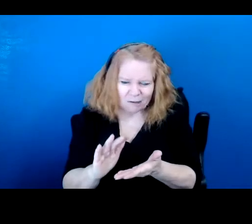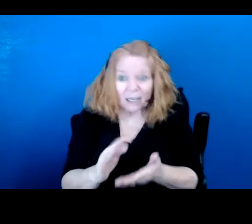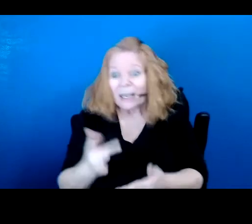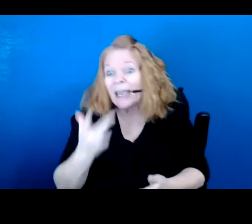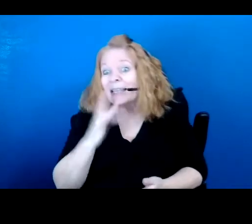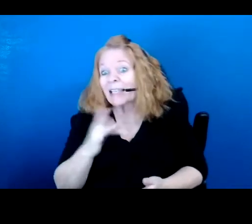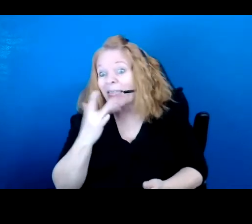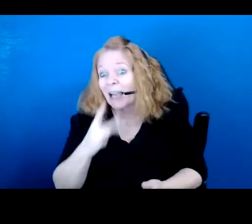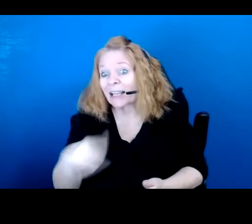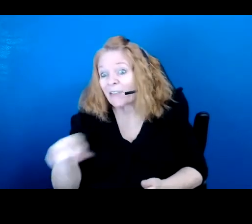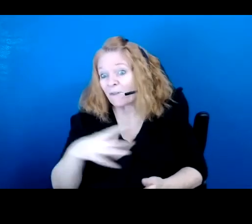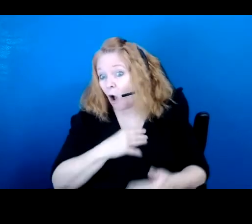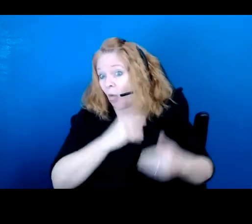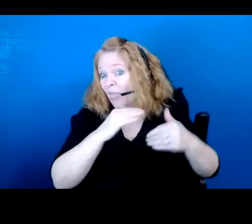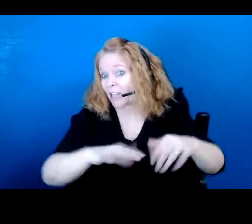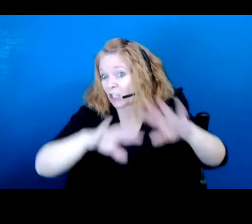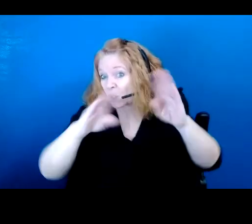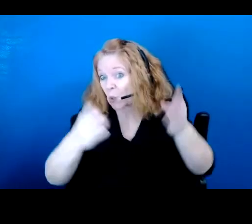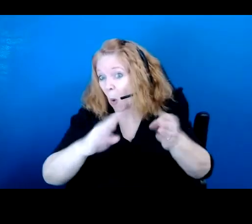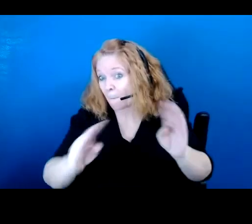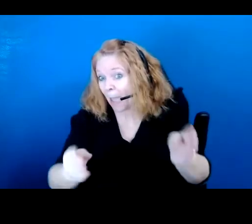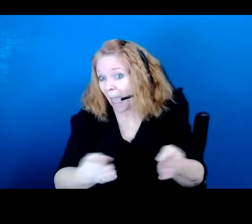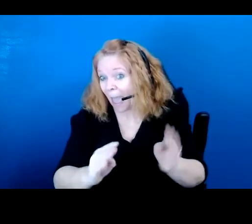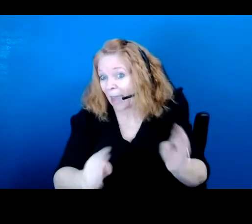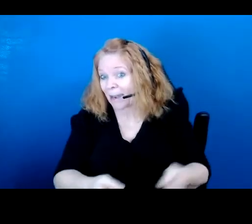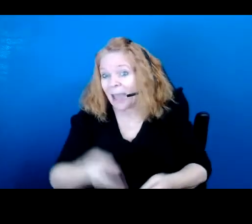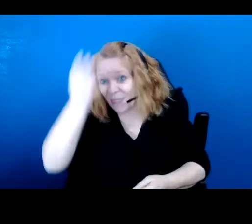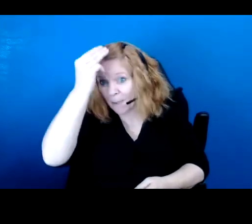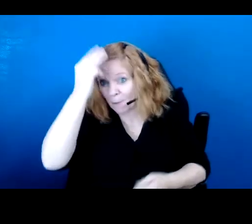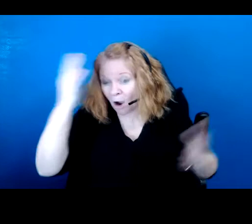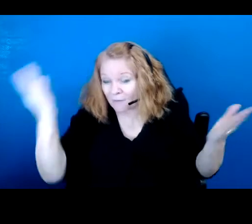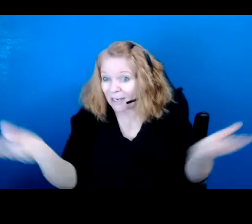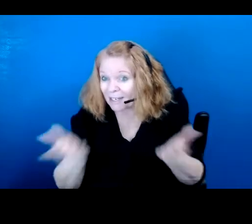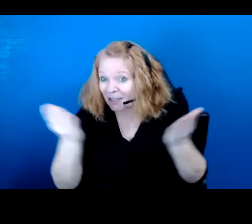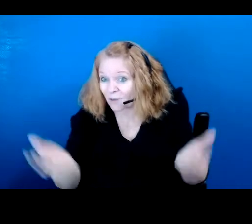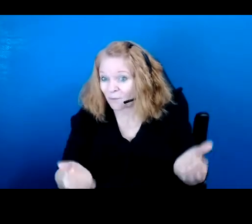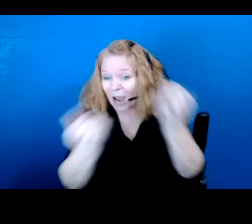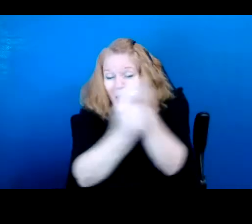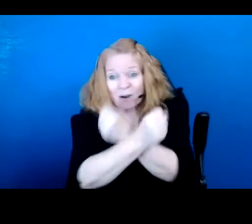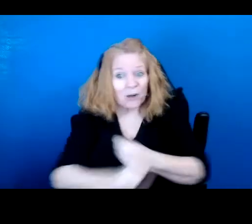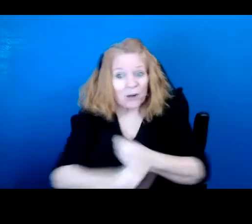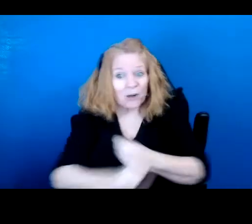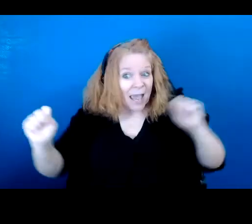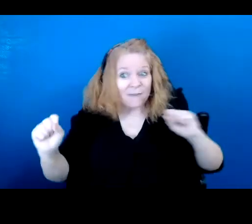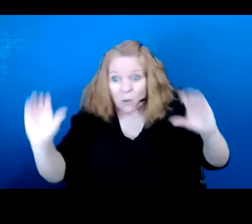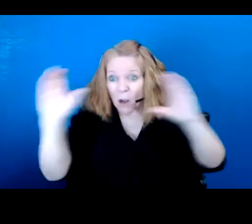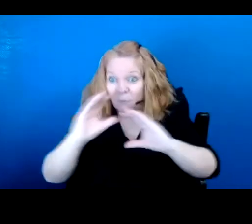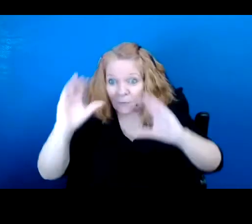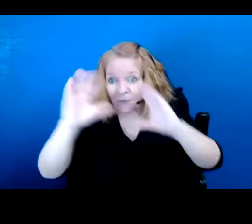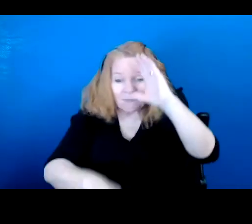derritiendo al suelo estamos buscando hombre de hielo qué bueno que marvel está